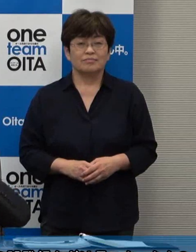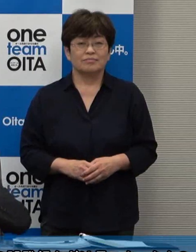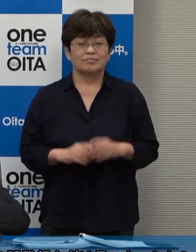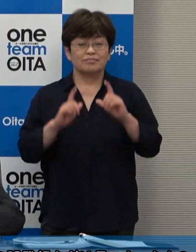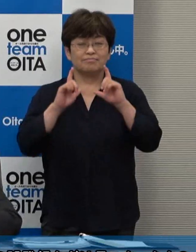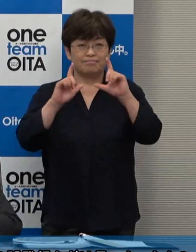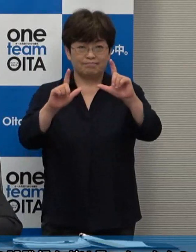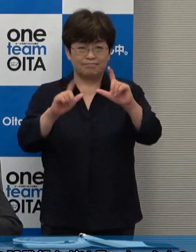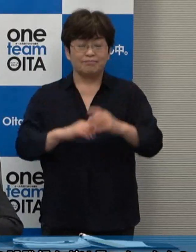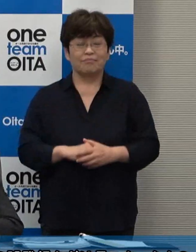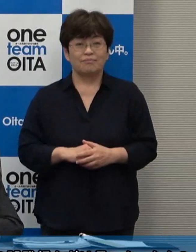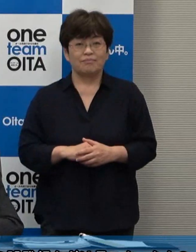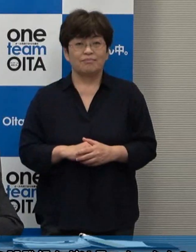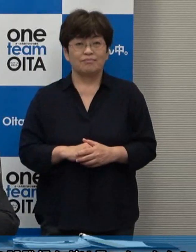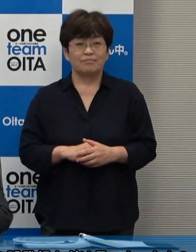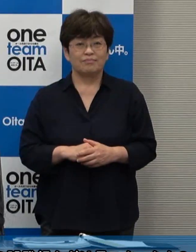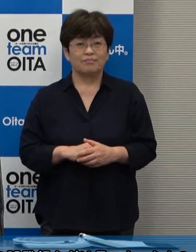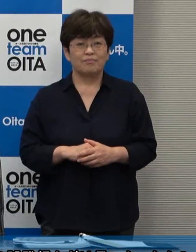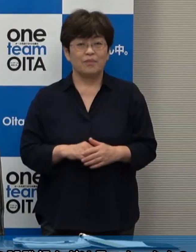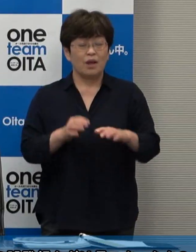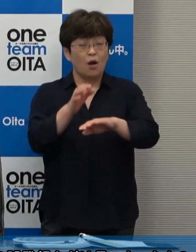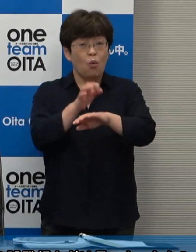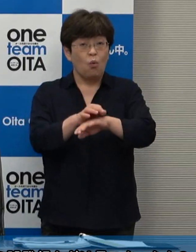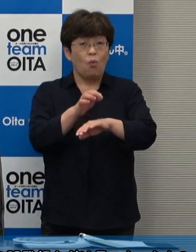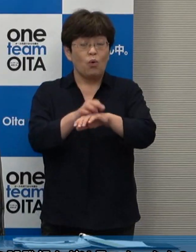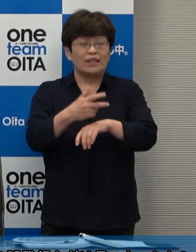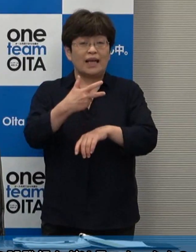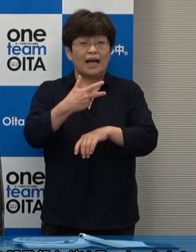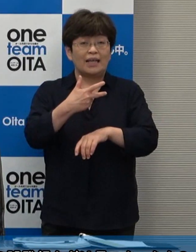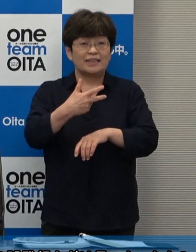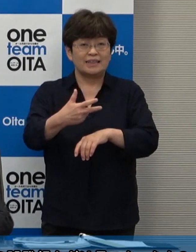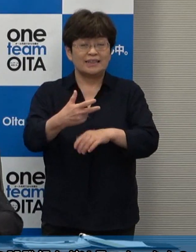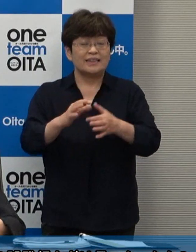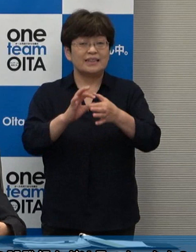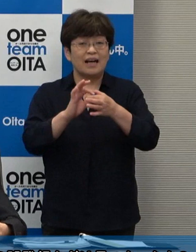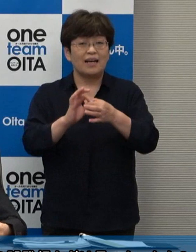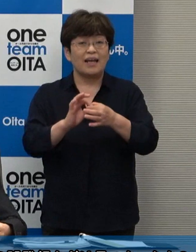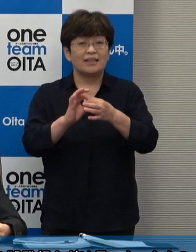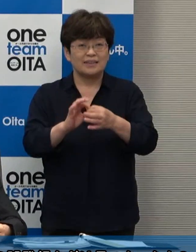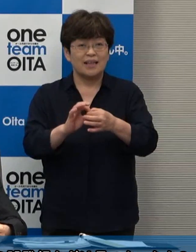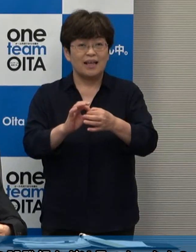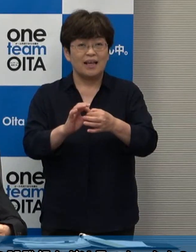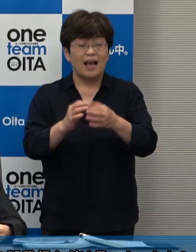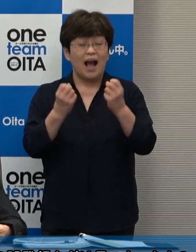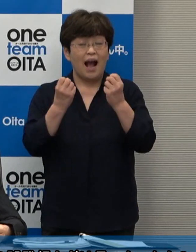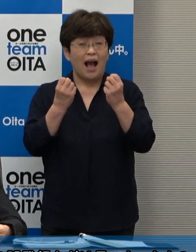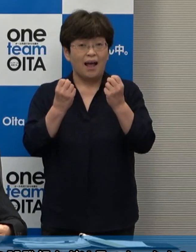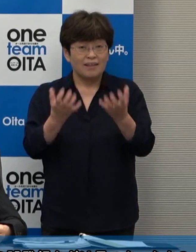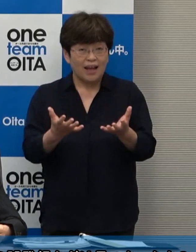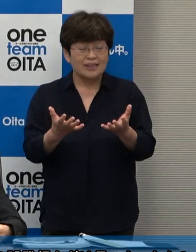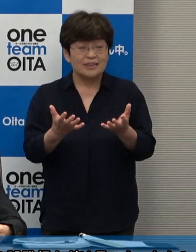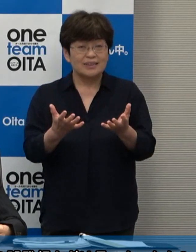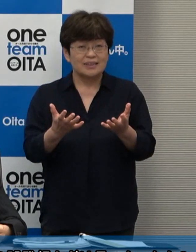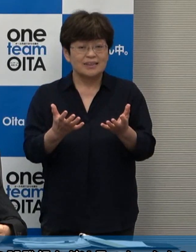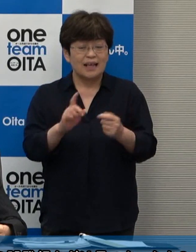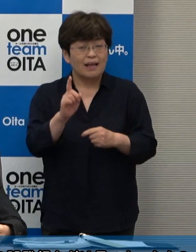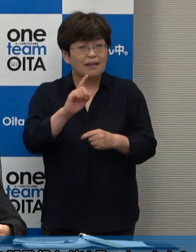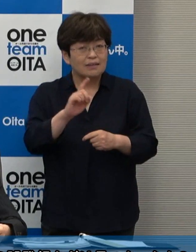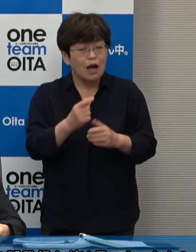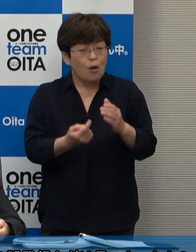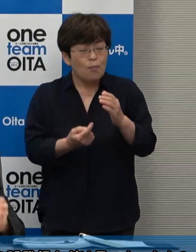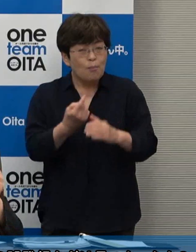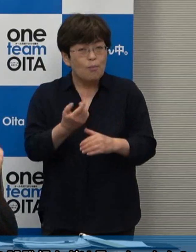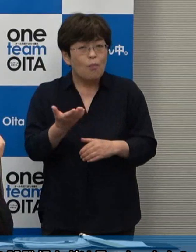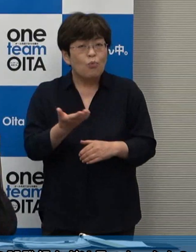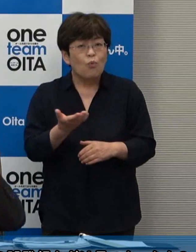まずはその後大分市民に関連して新たな事案があったかということ